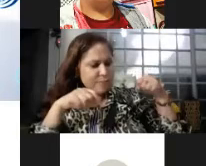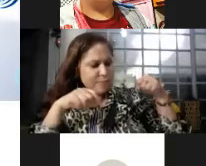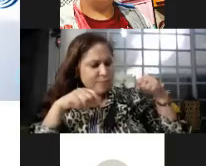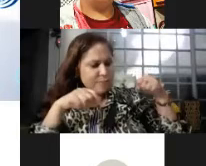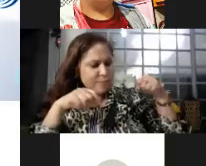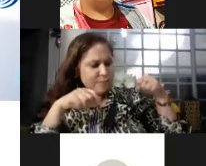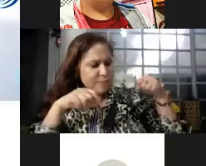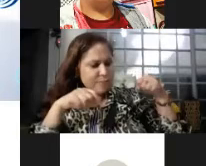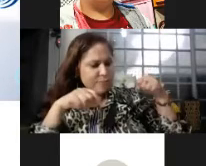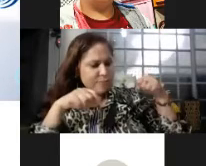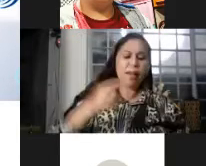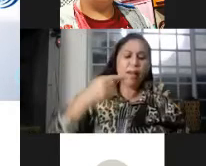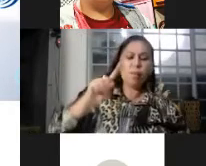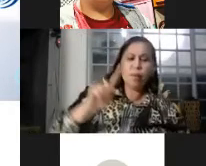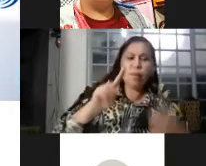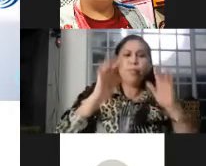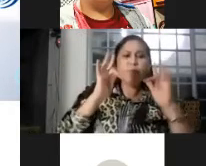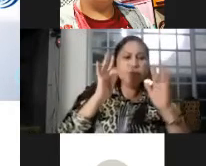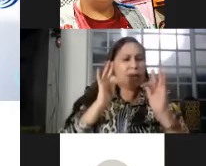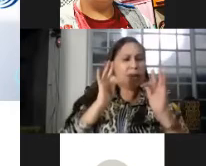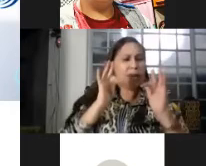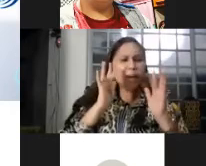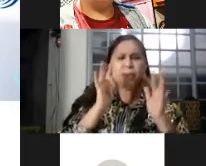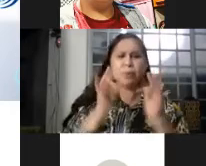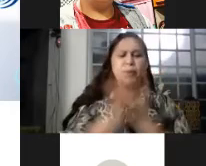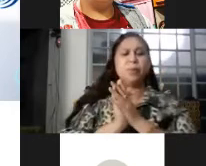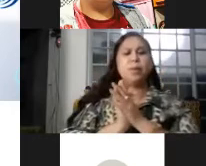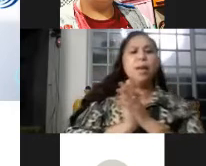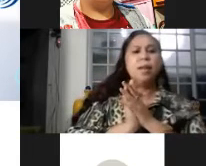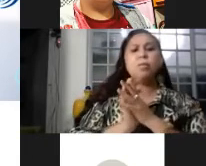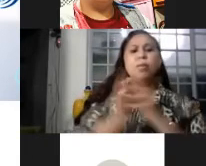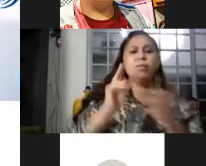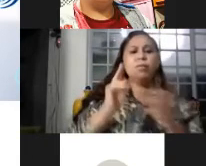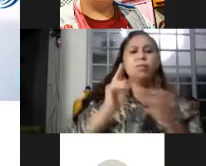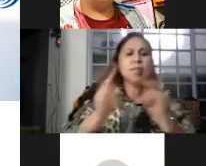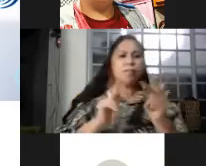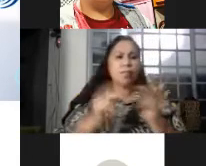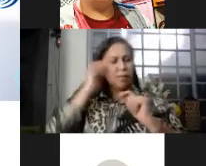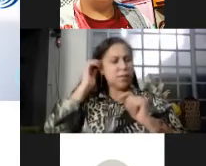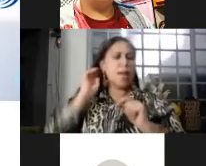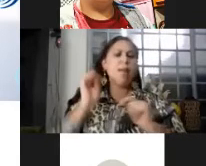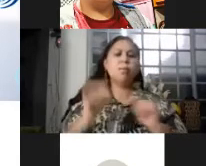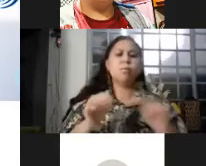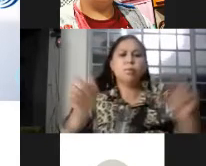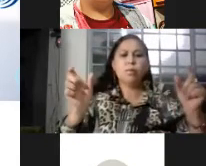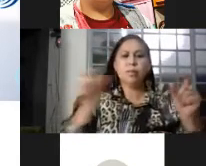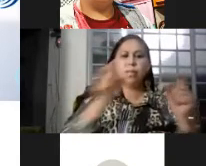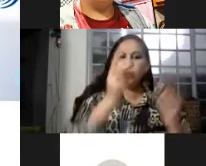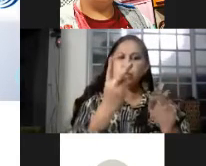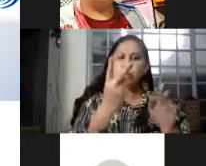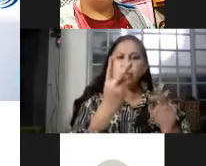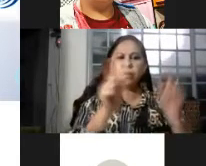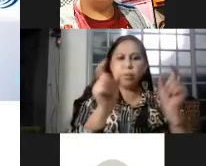tá aqui, que legal, eu vou namorar muito. Então, quando você está fazendo um diálogo de